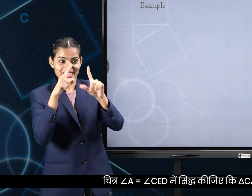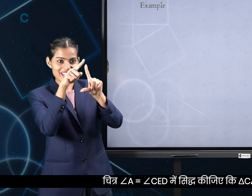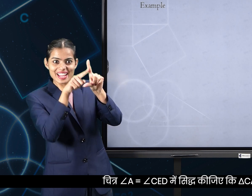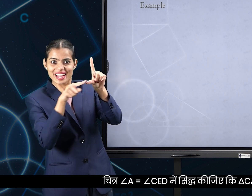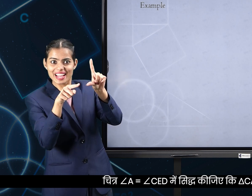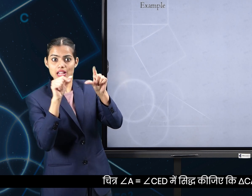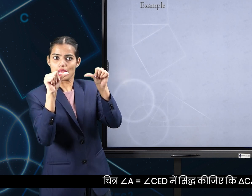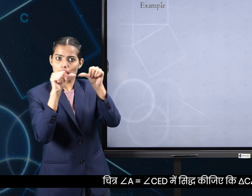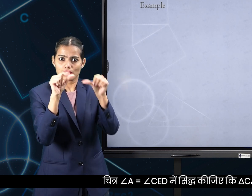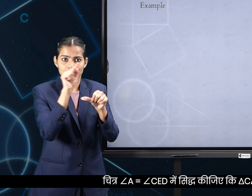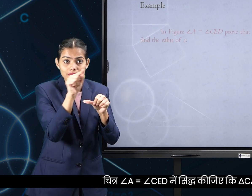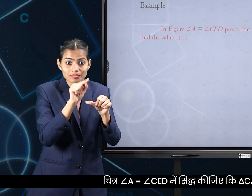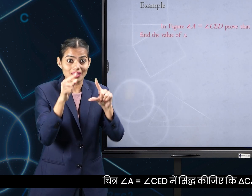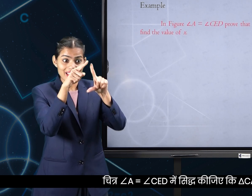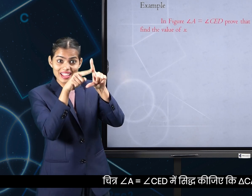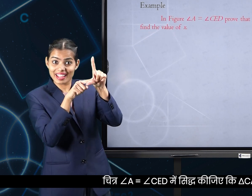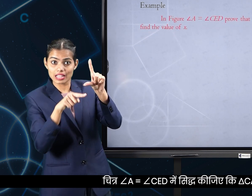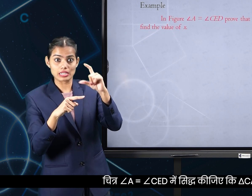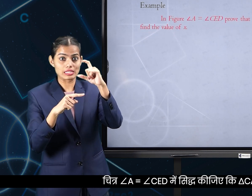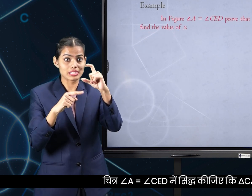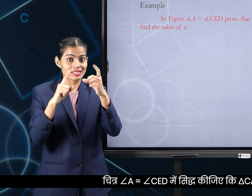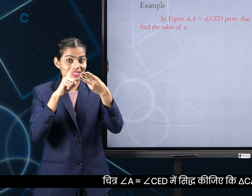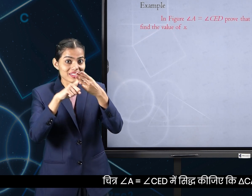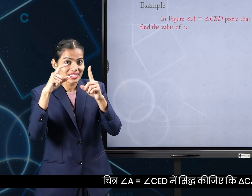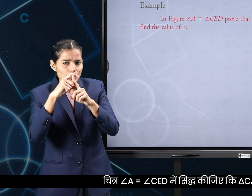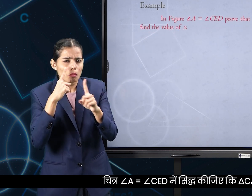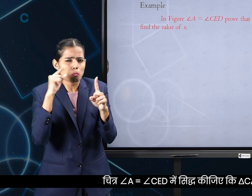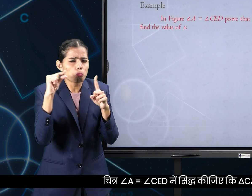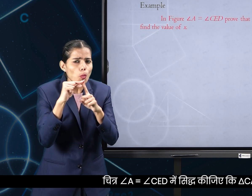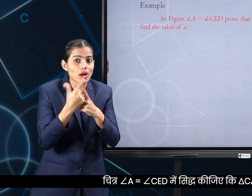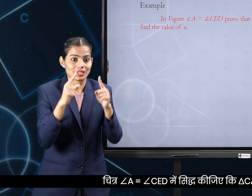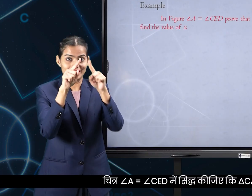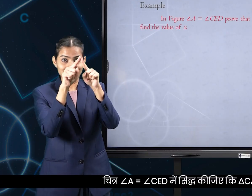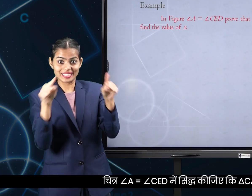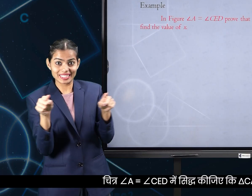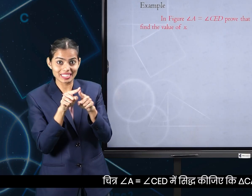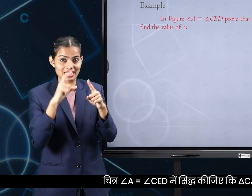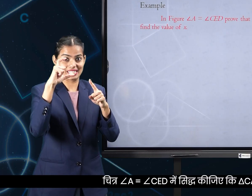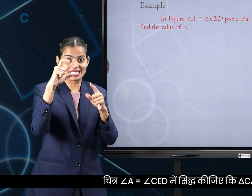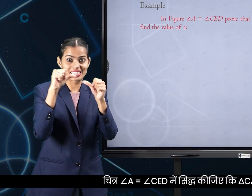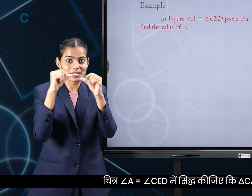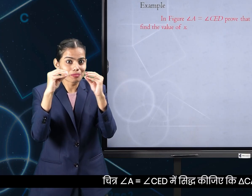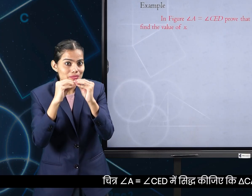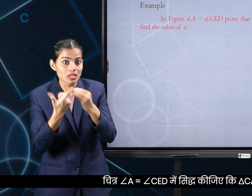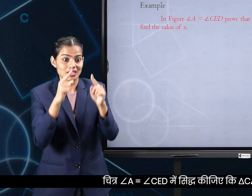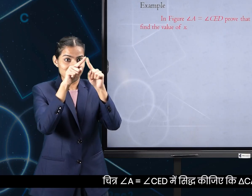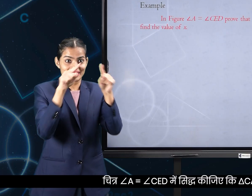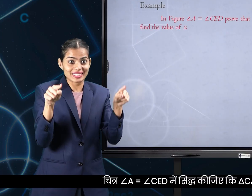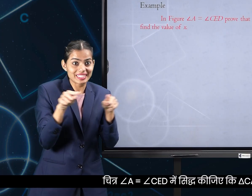चित्र एंगल A इज इक्वल एंगल CED में सिद्ध कीजिए कि त्रिभुज CAB सिमिलर